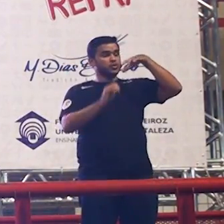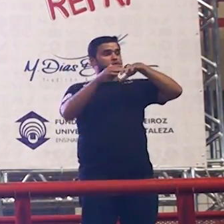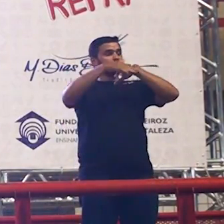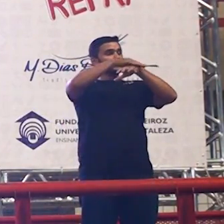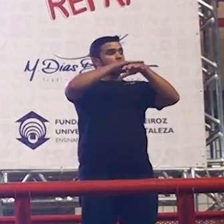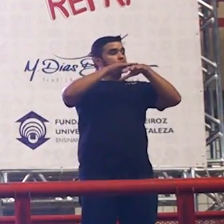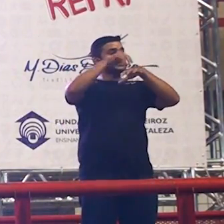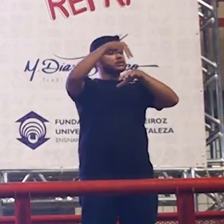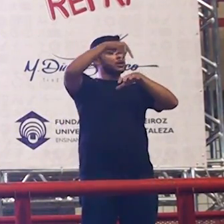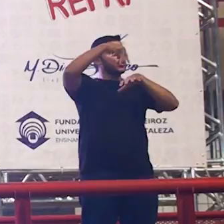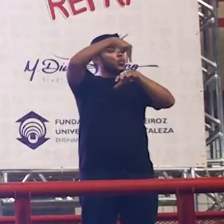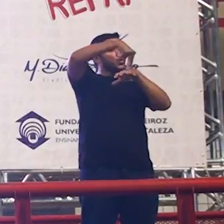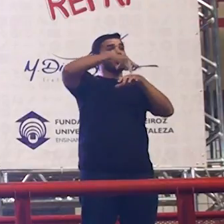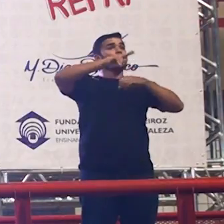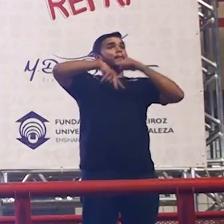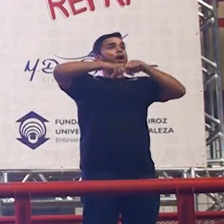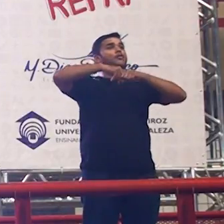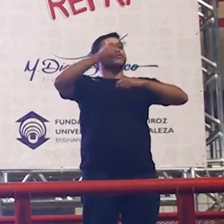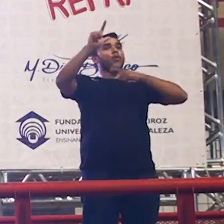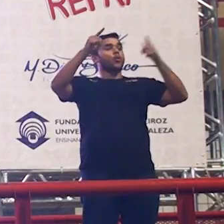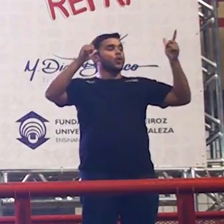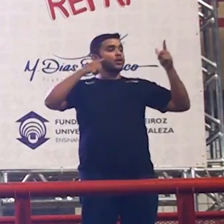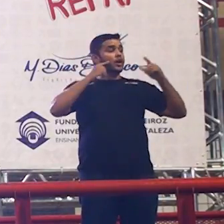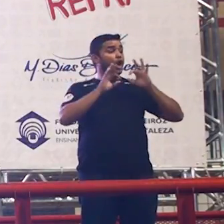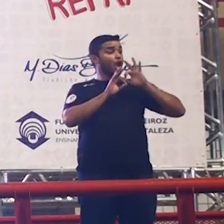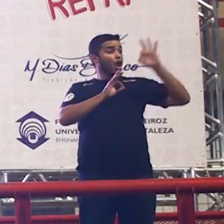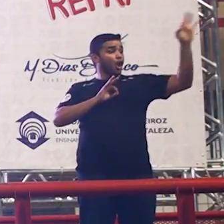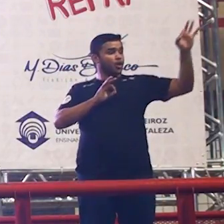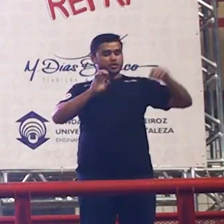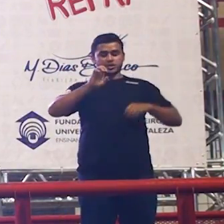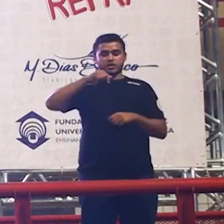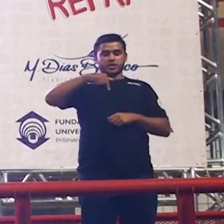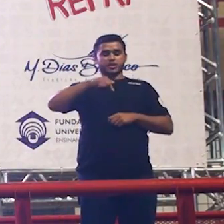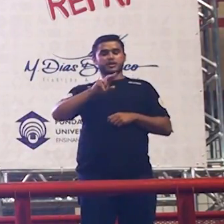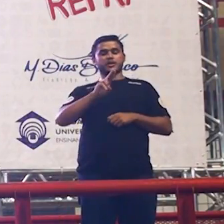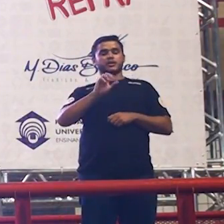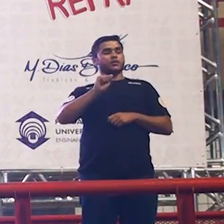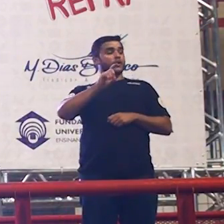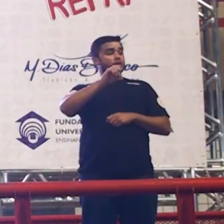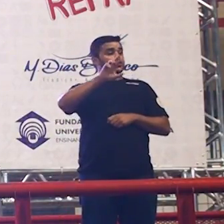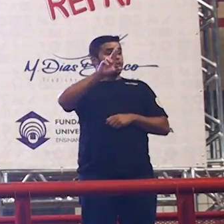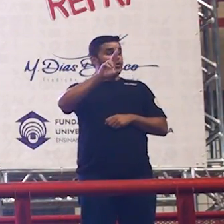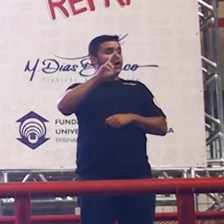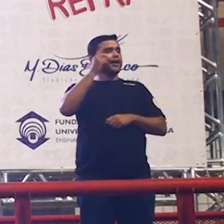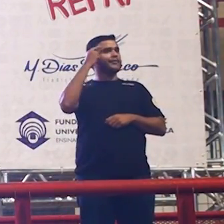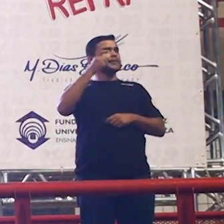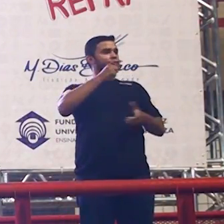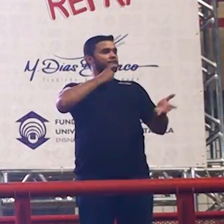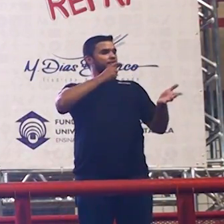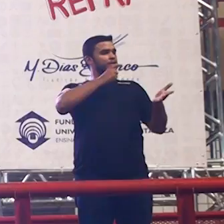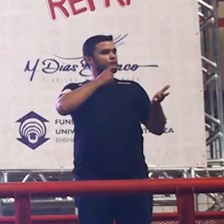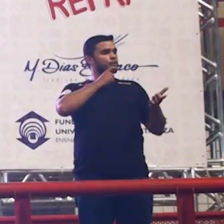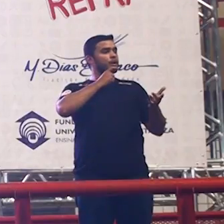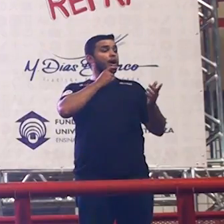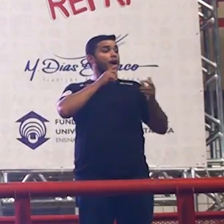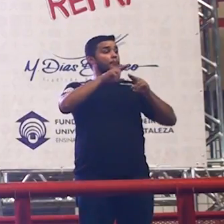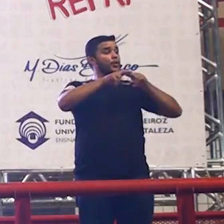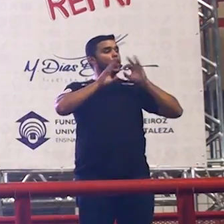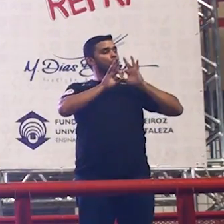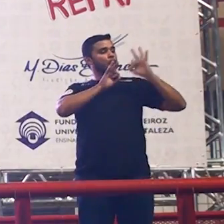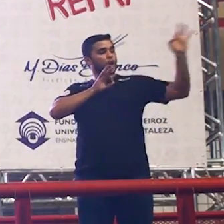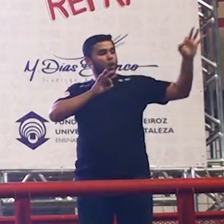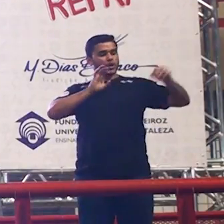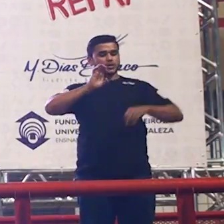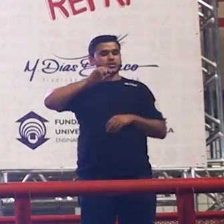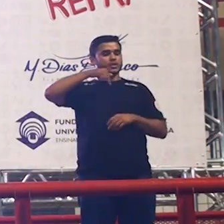ventos e brisas se tu não entende fisicamente pressão? O que é o vento, fisicamente